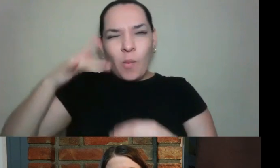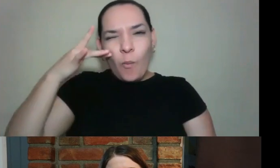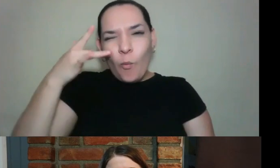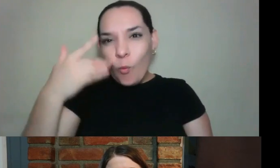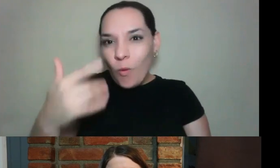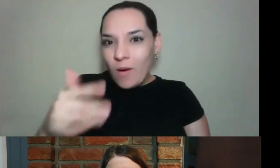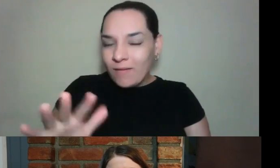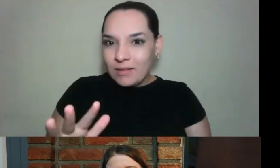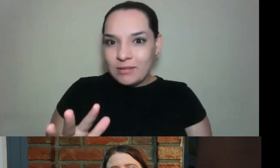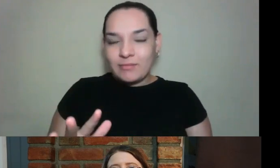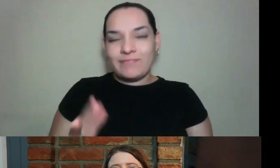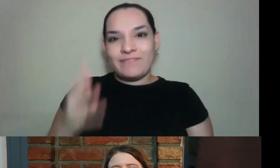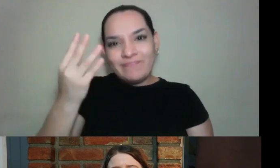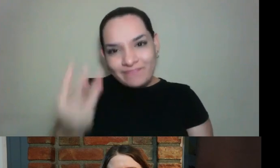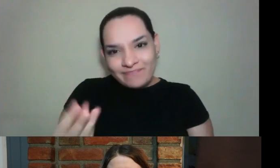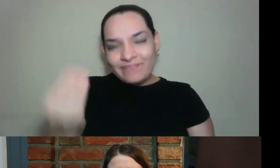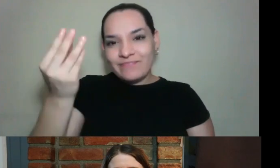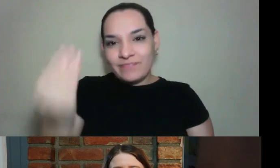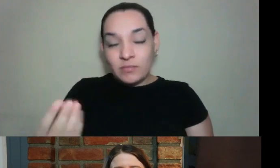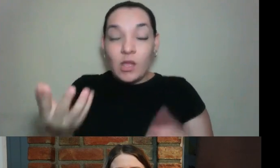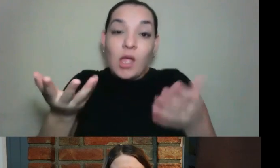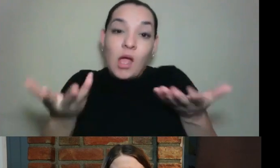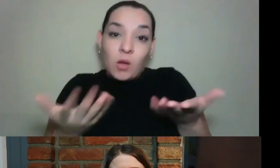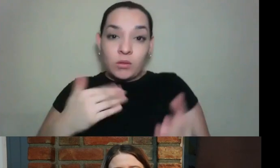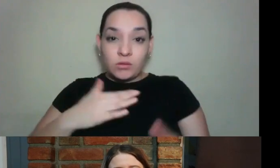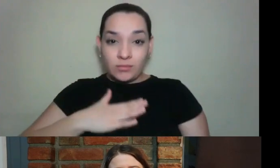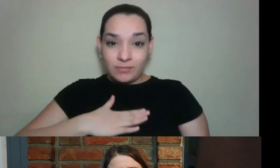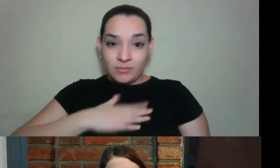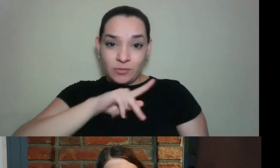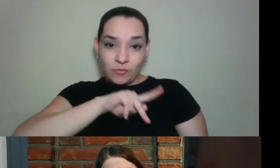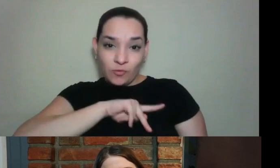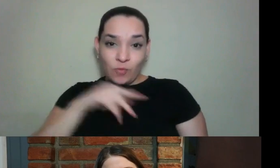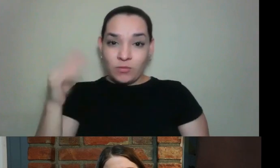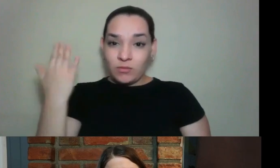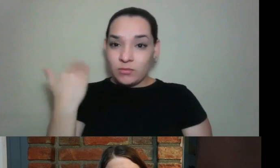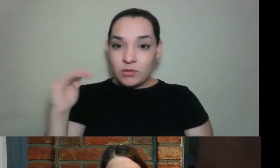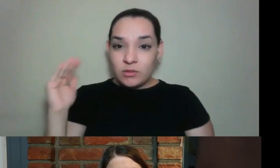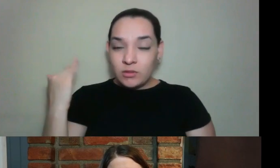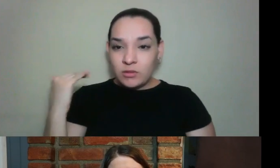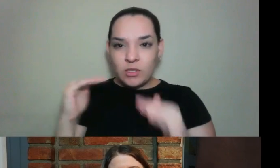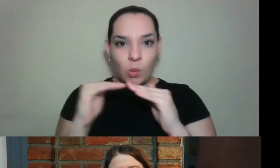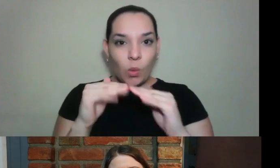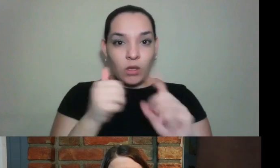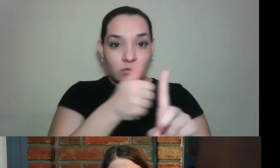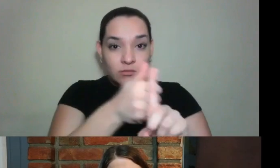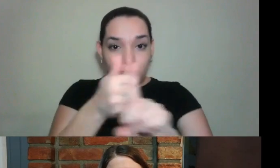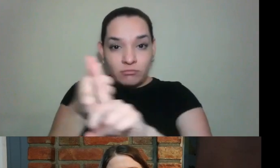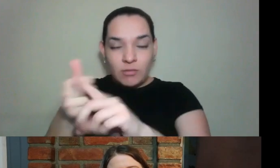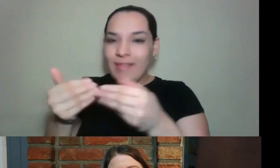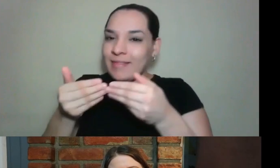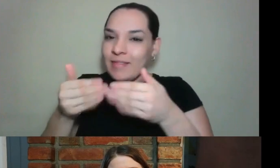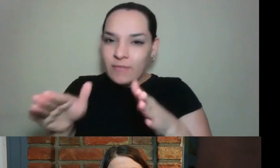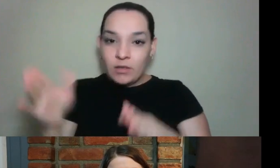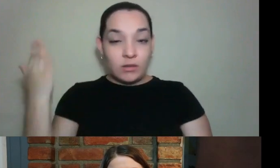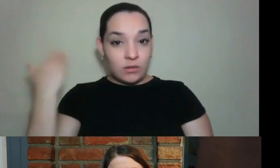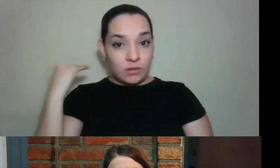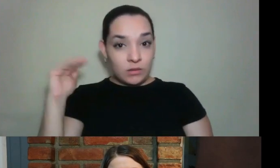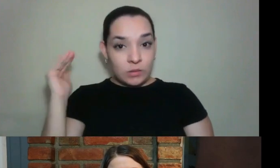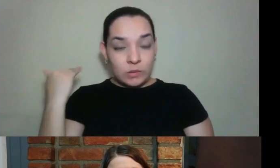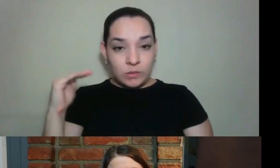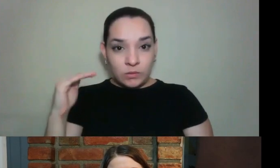a pesar de yo haber tenido mi experiencia, a pesar de que cada uno haya tenido sus experiencias,